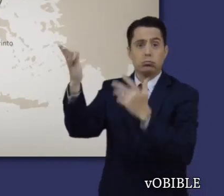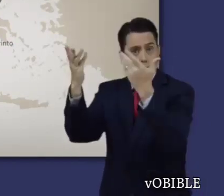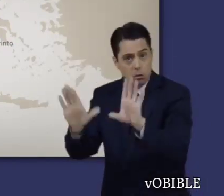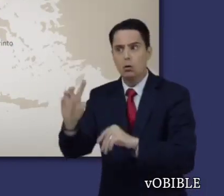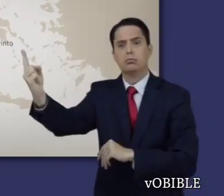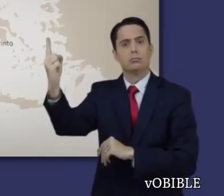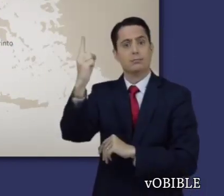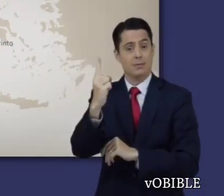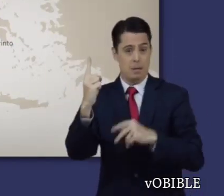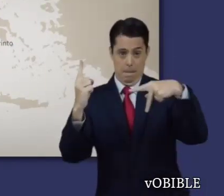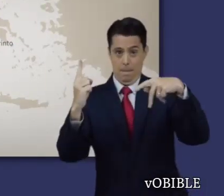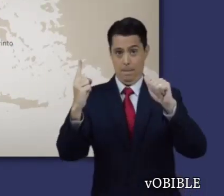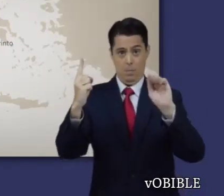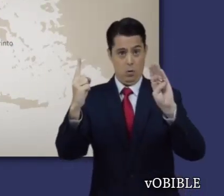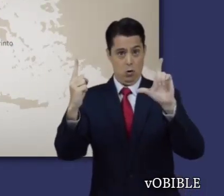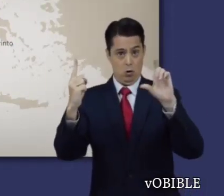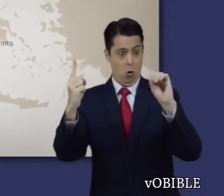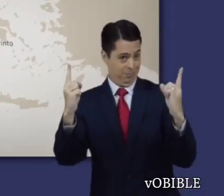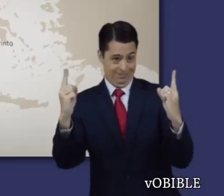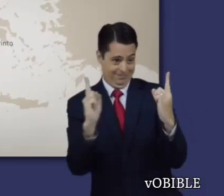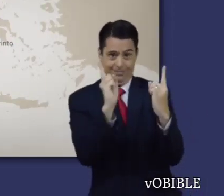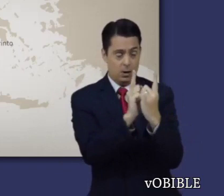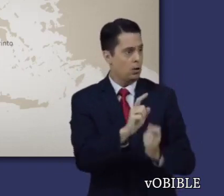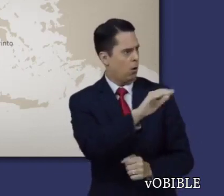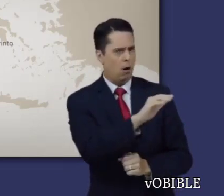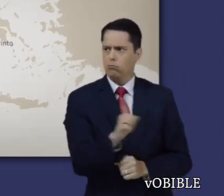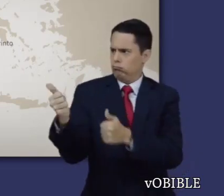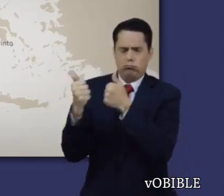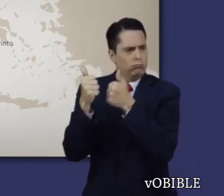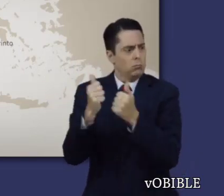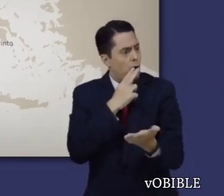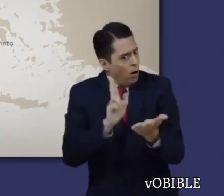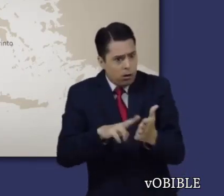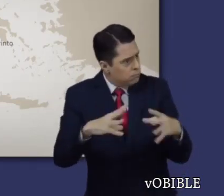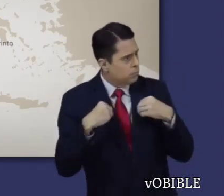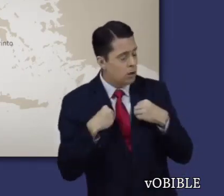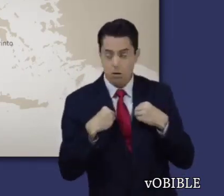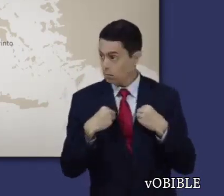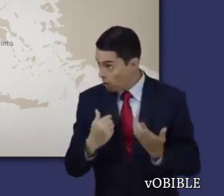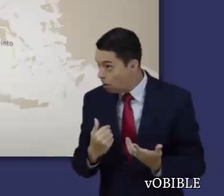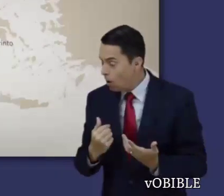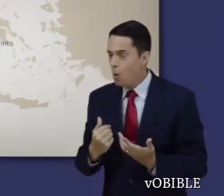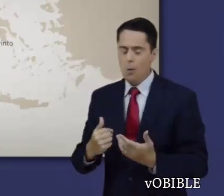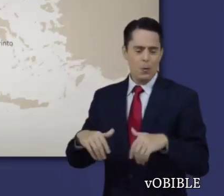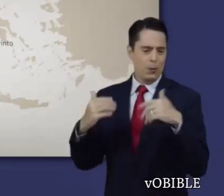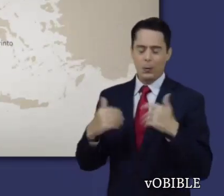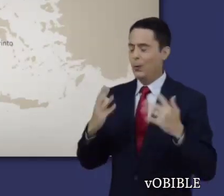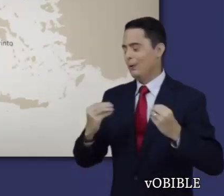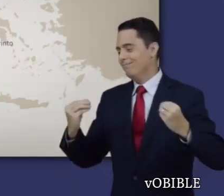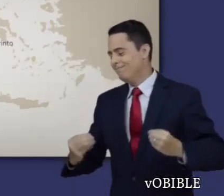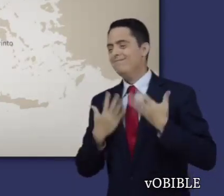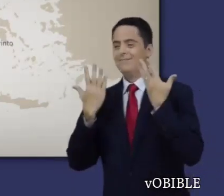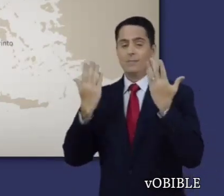Cuando Tito se marchó de Corinto se reunió con Pablo y le dio un buen informe. Pablo se alegró mucho y escribió de